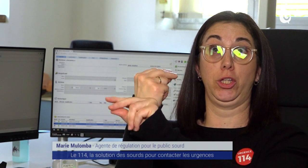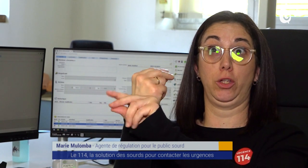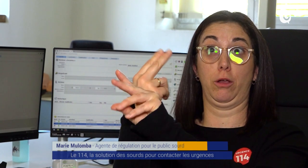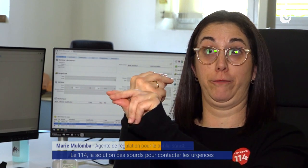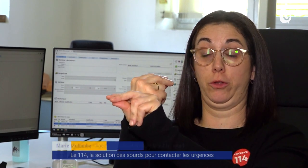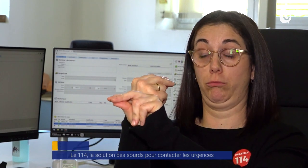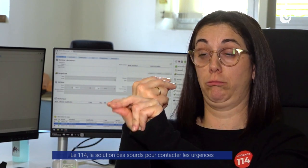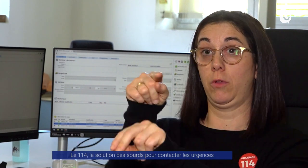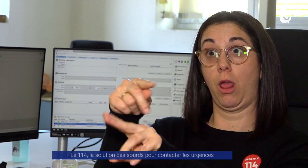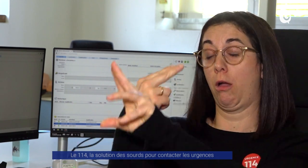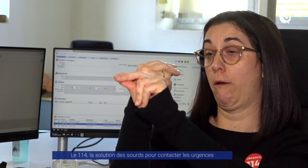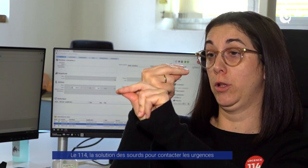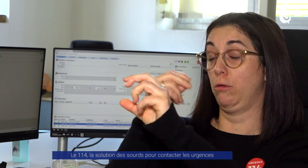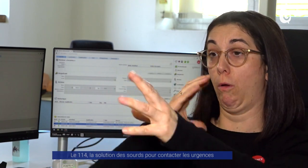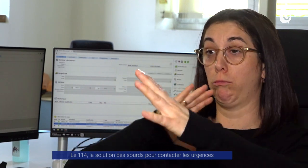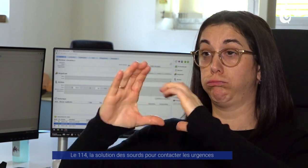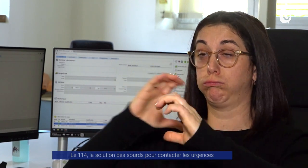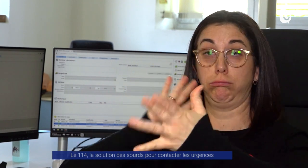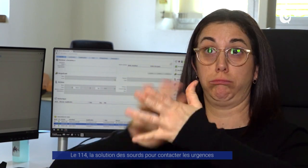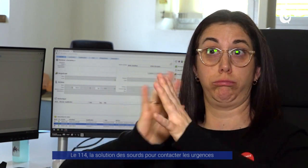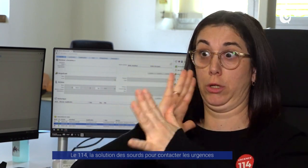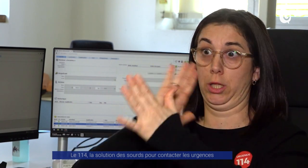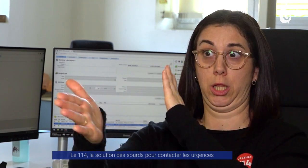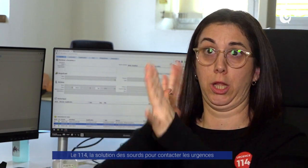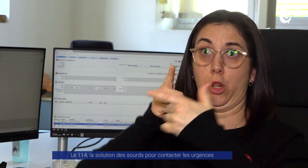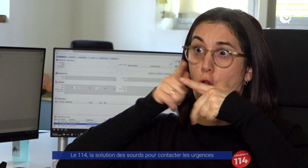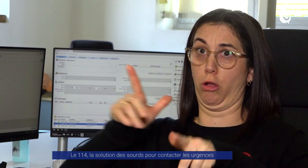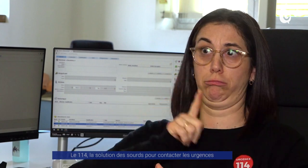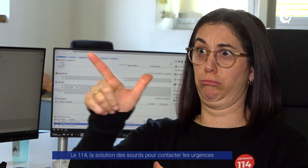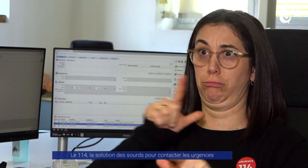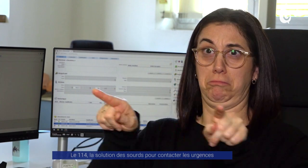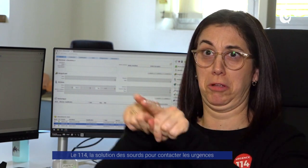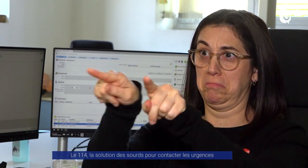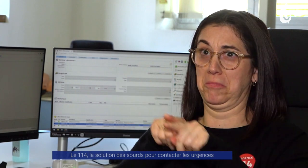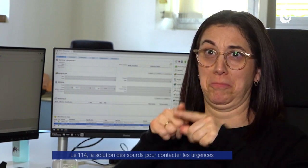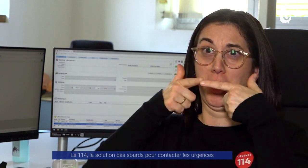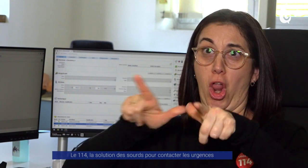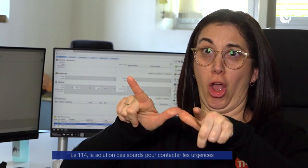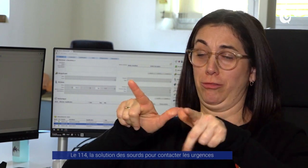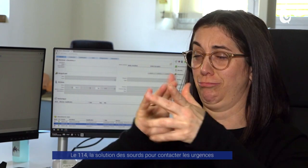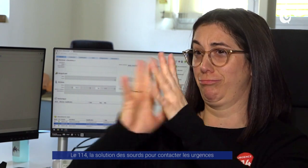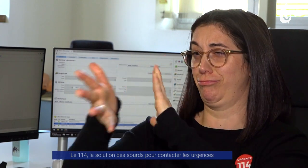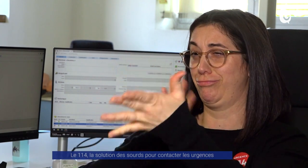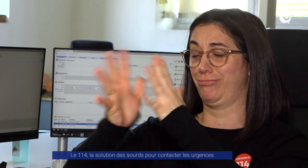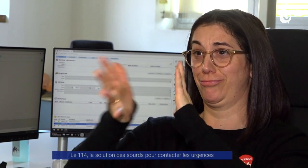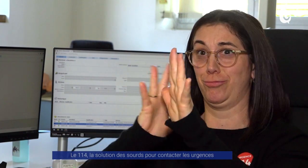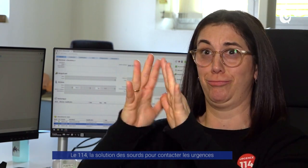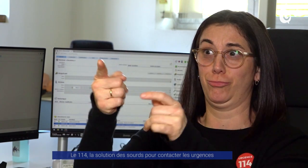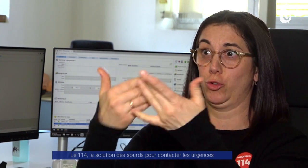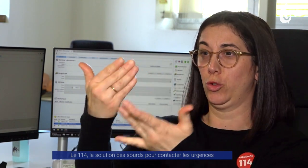Donc on a la personne par caméra interposée, on peut communiquer directement en langue des signes, on a tous les deux la même langue. Et donc